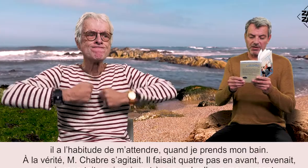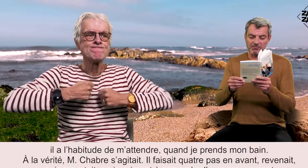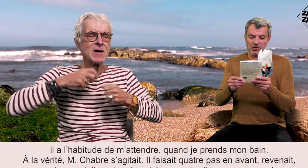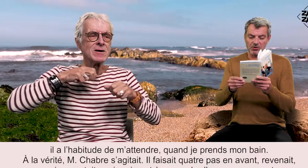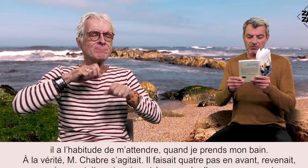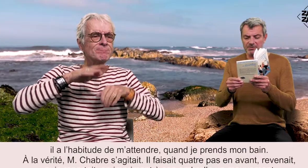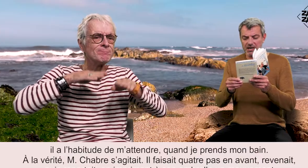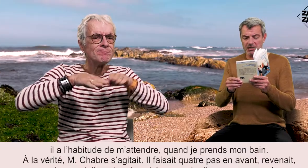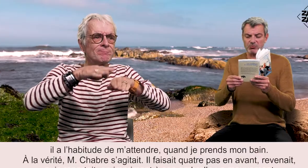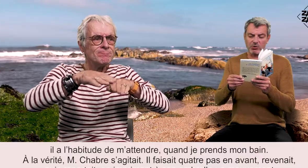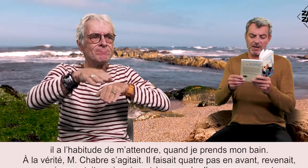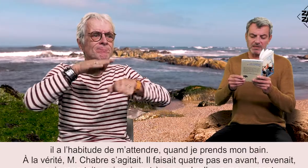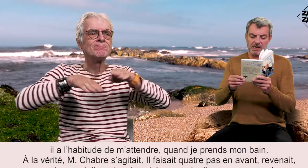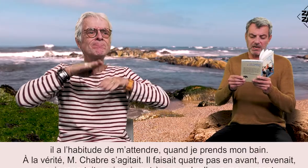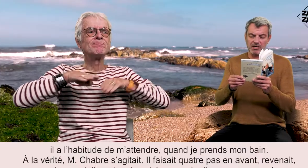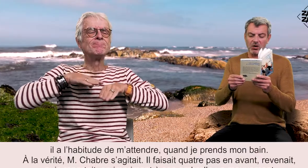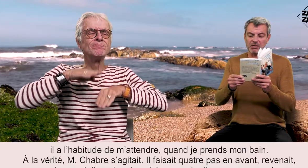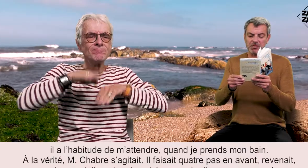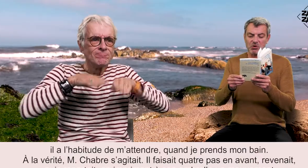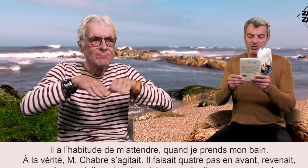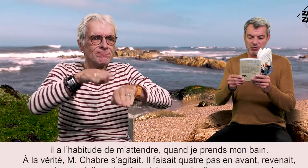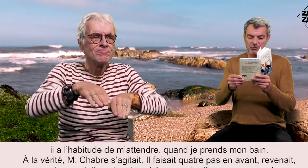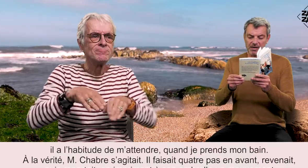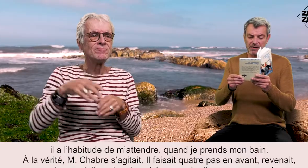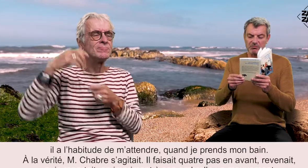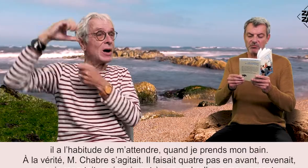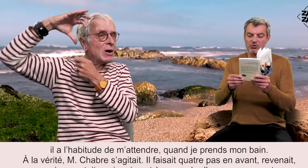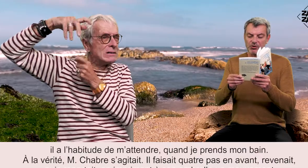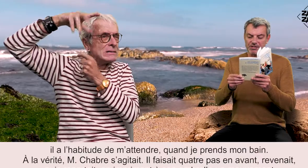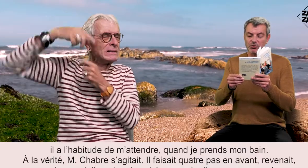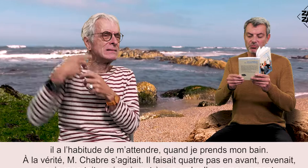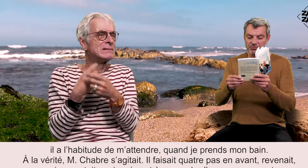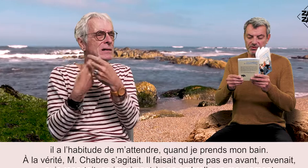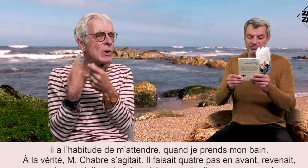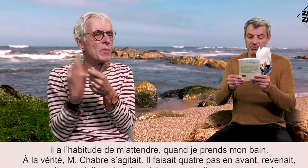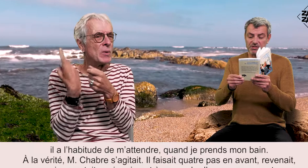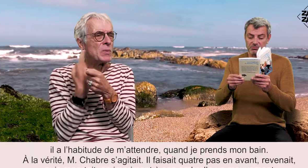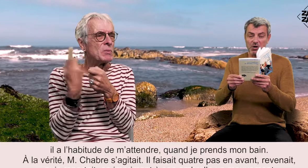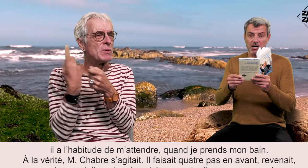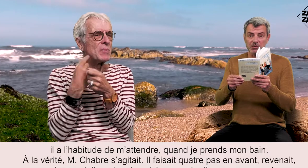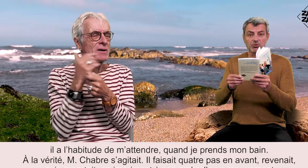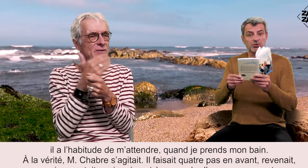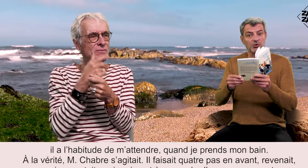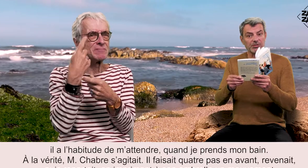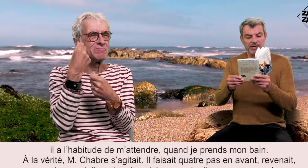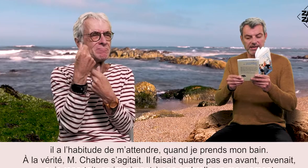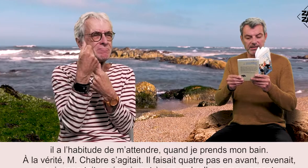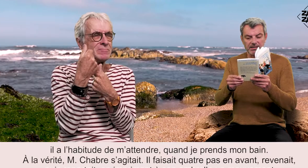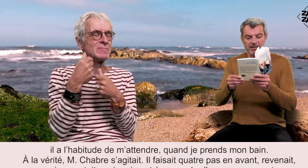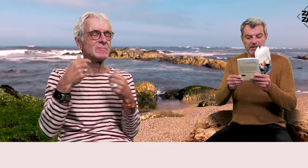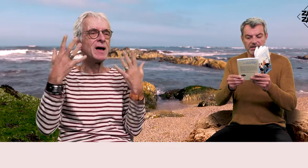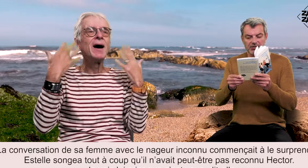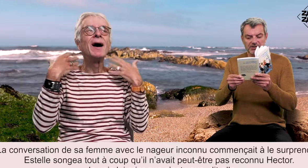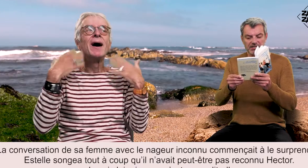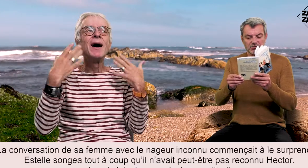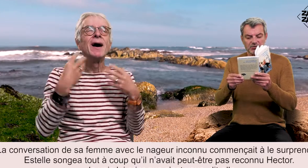quatre pas en avant, revenait, puis repartait, en imprimant à son ombrelle un mouvement de rotation plus vif dans l'espoir de se donner de l'air.